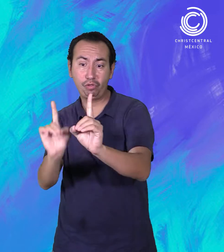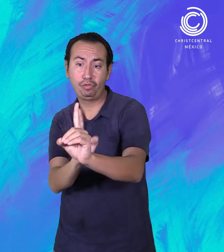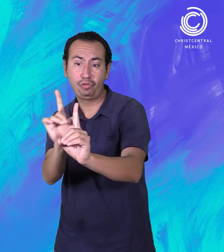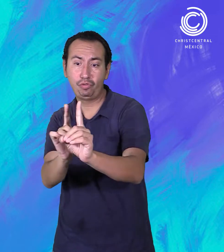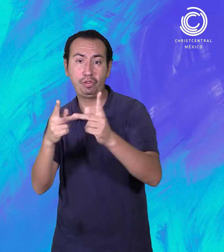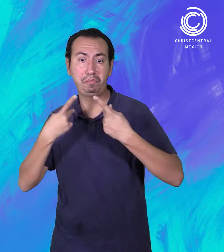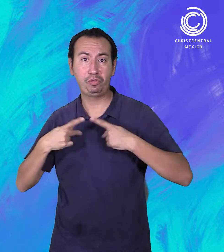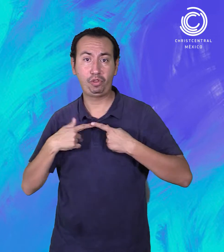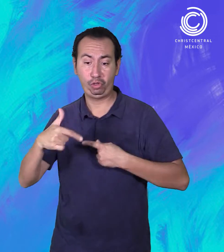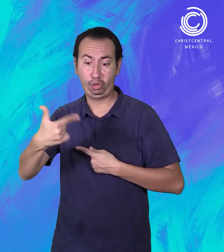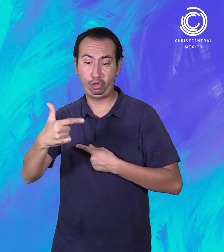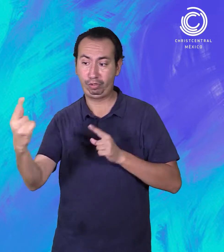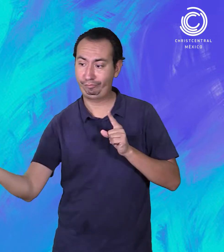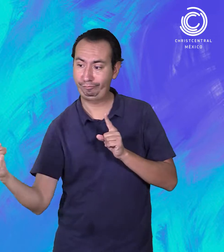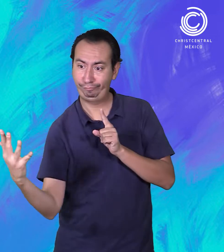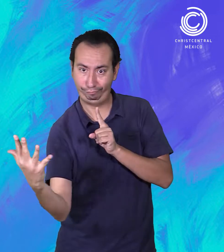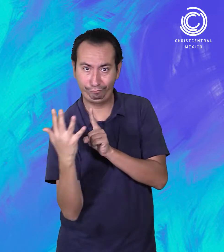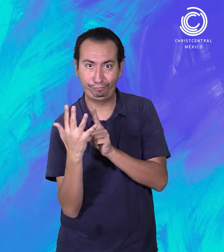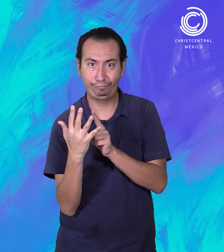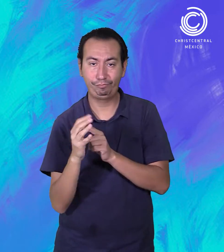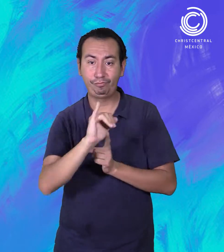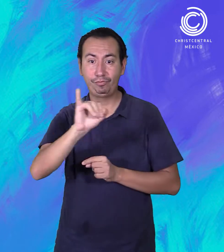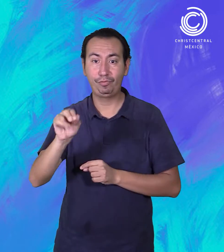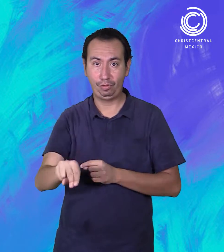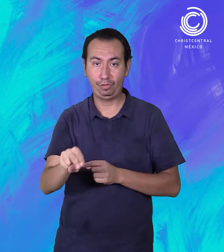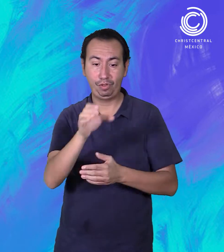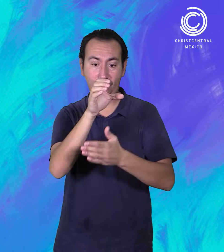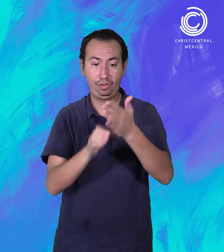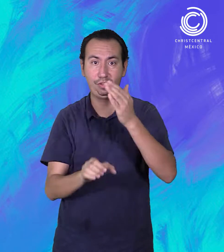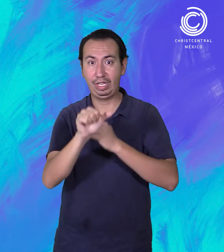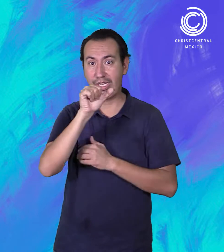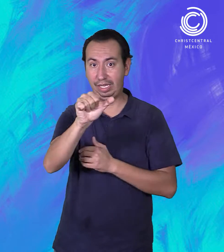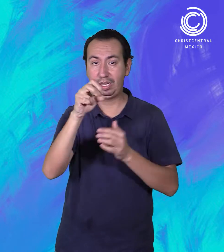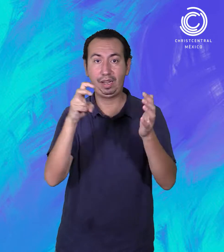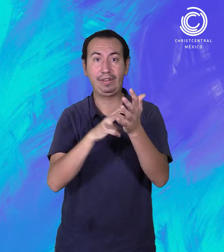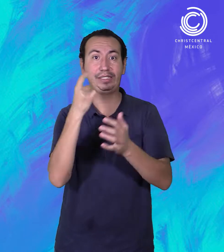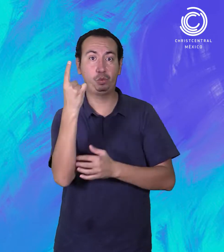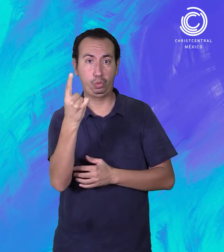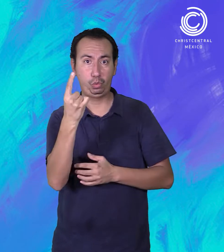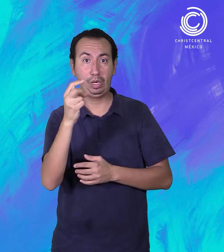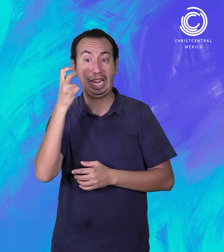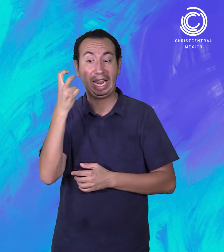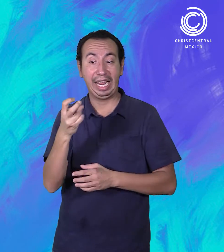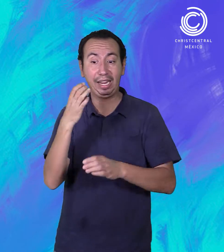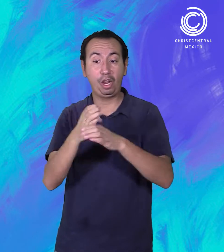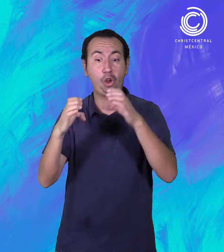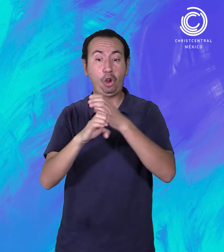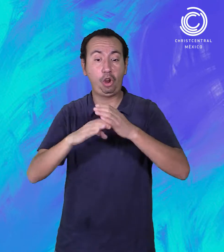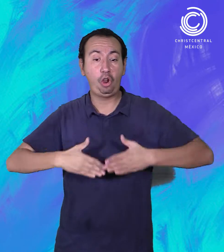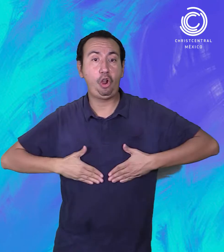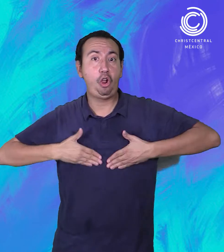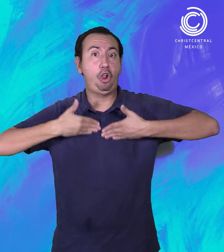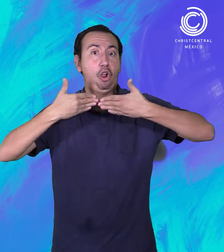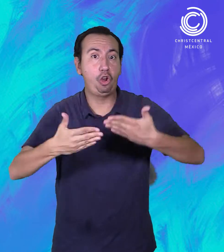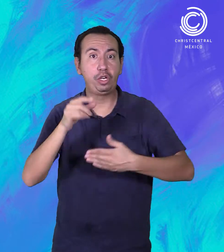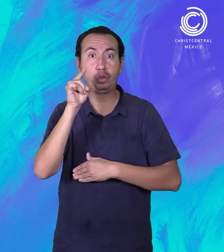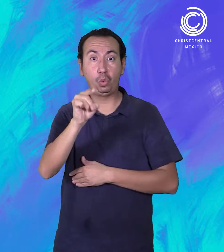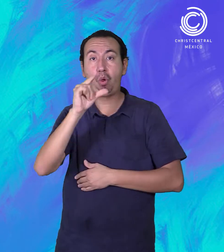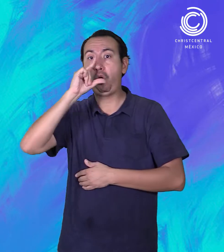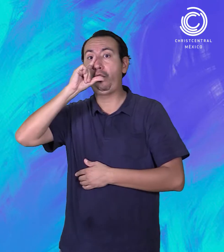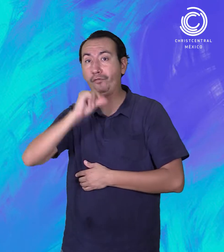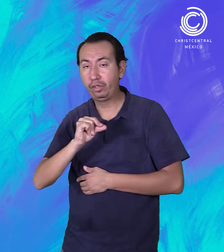capítulo 16 de el Evangelio de Juan, versículo 1. Estas cosas os he hablado para que no tengáis